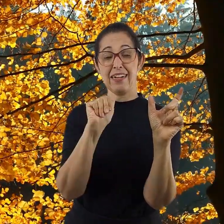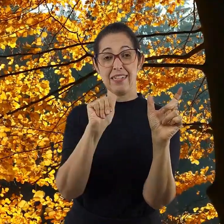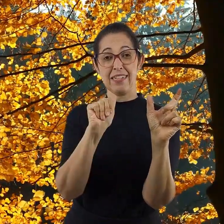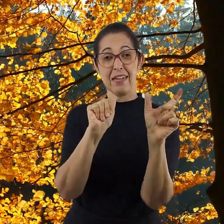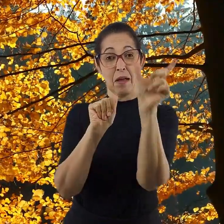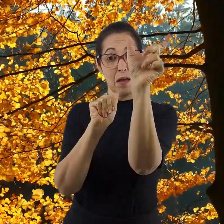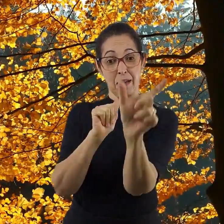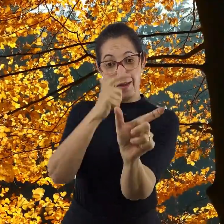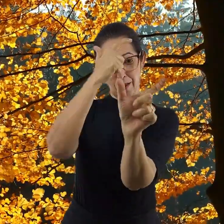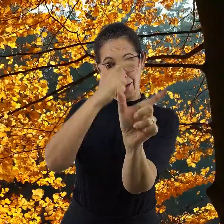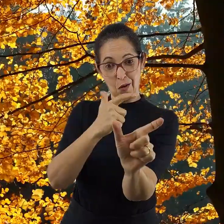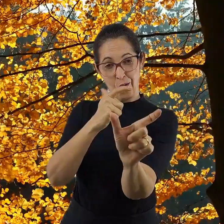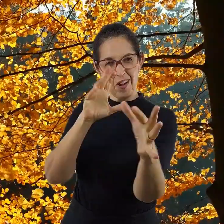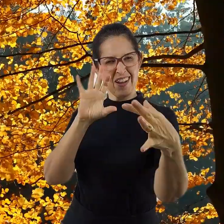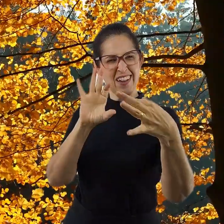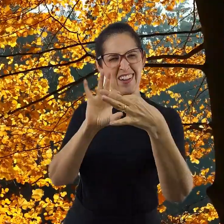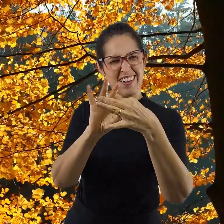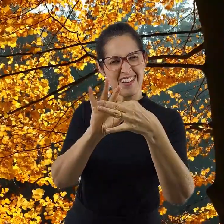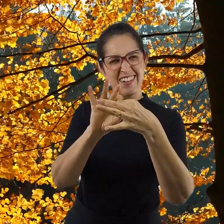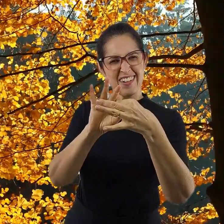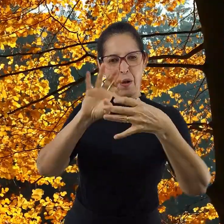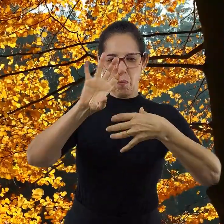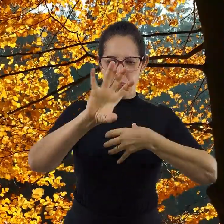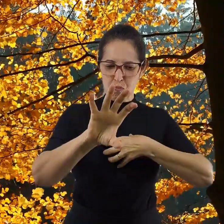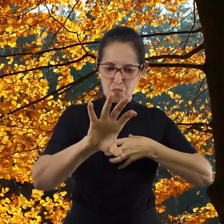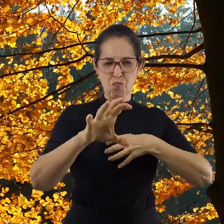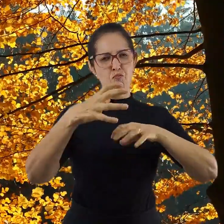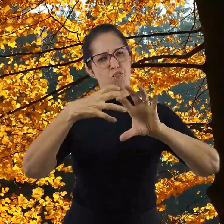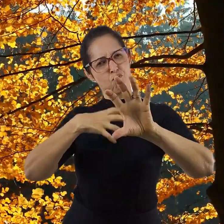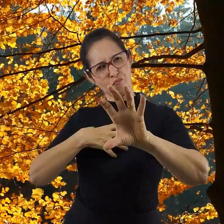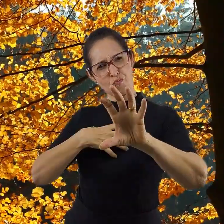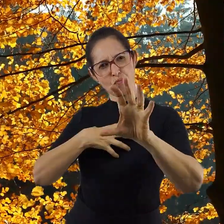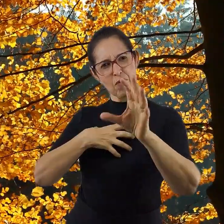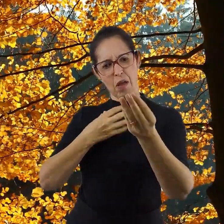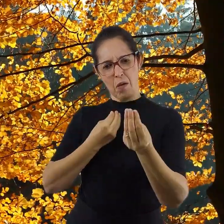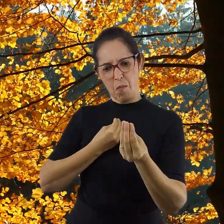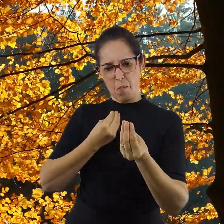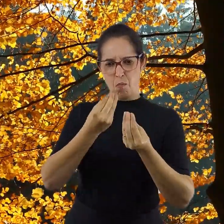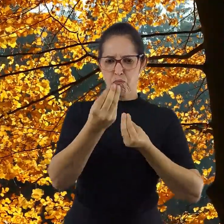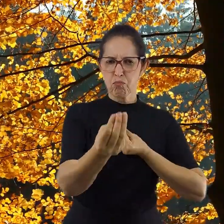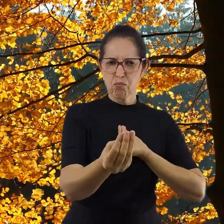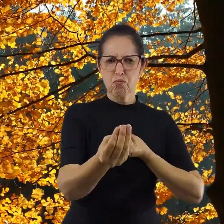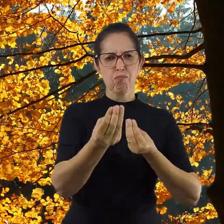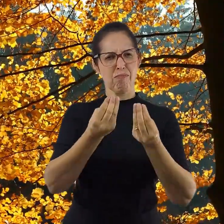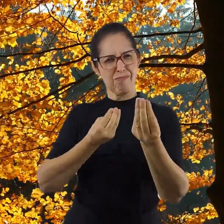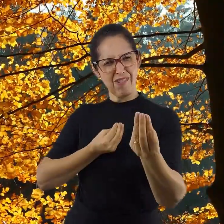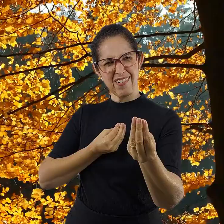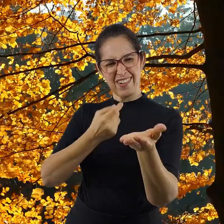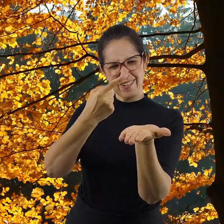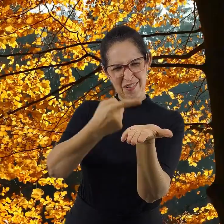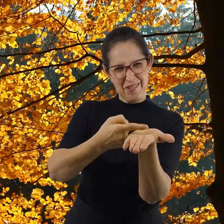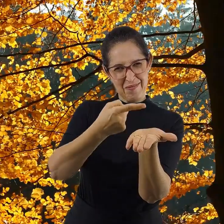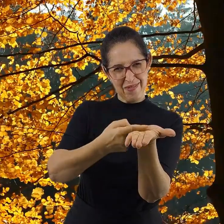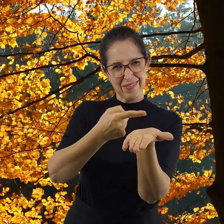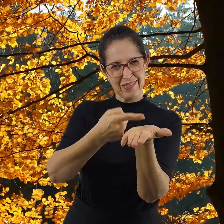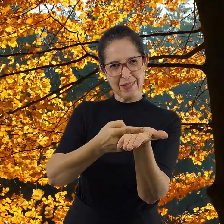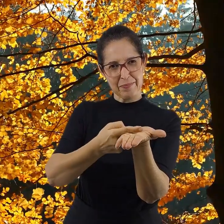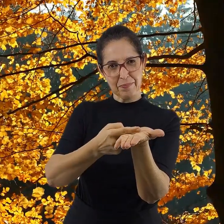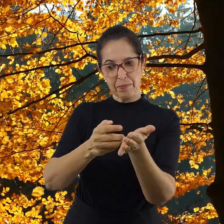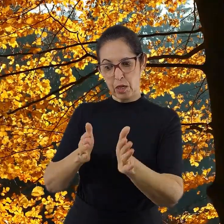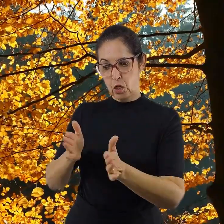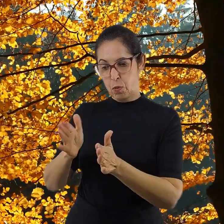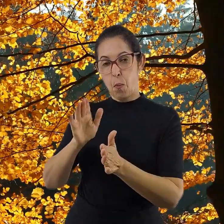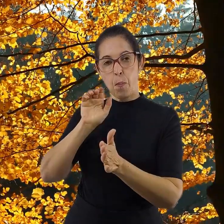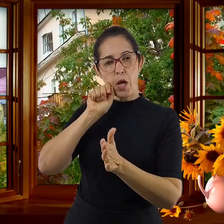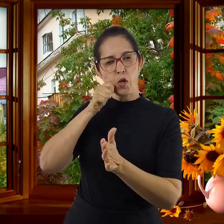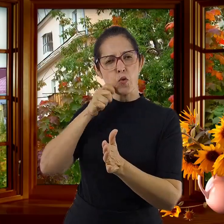seu, e o que é seu é meu. Isso é uma aliança. Quando ele deu o cálice na ceia